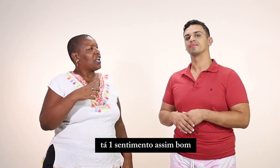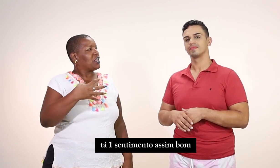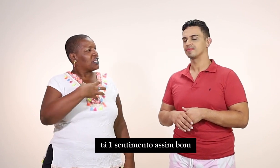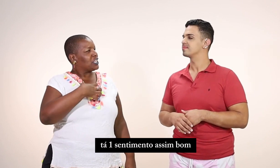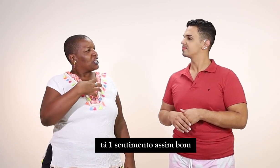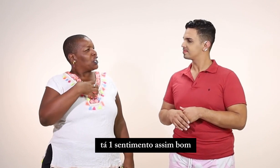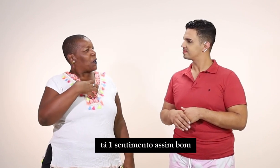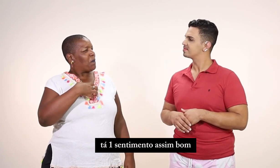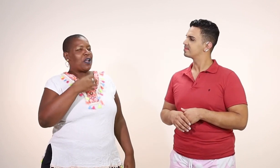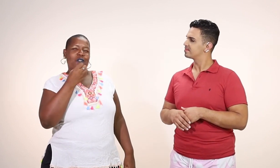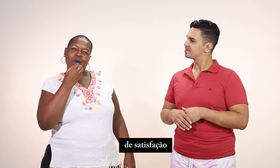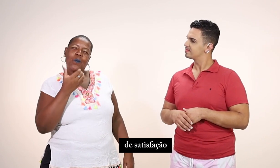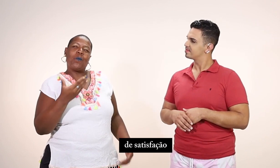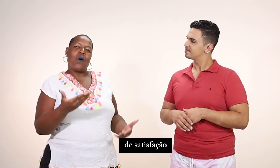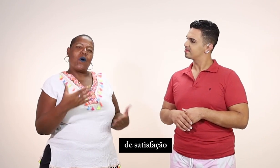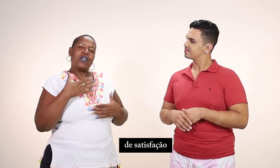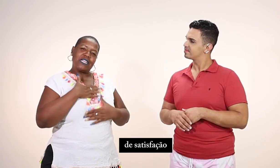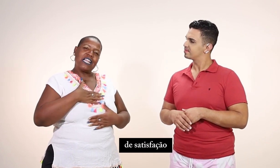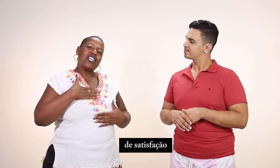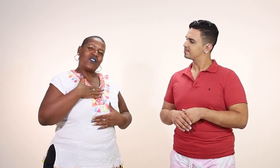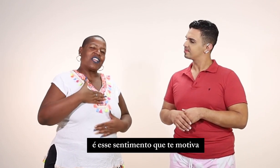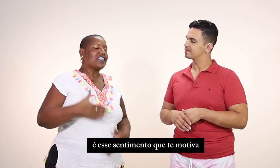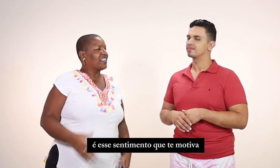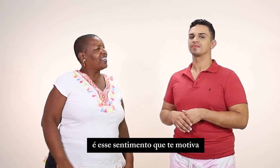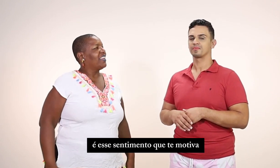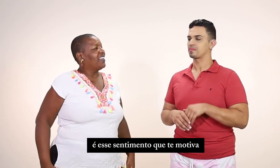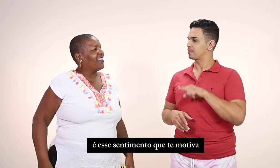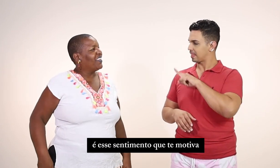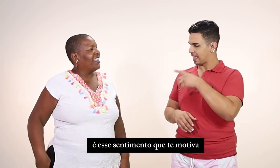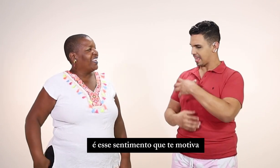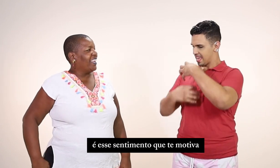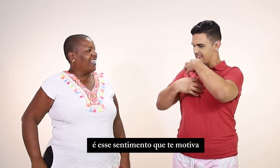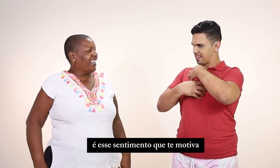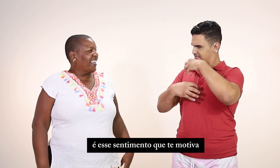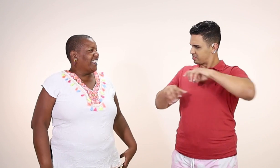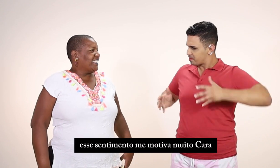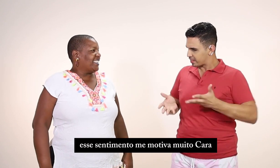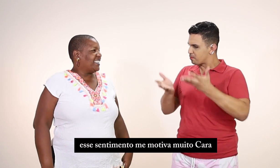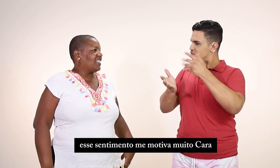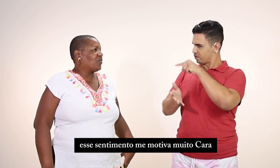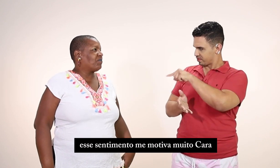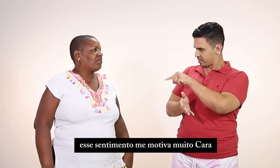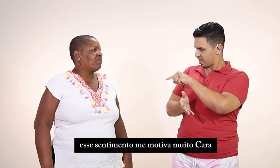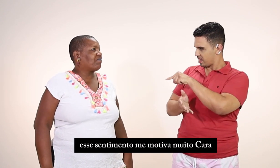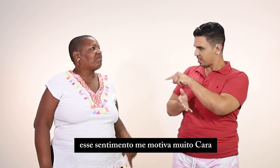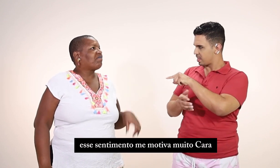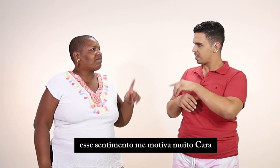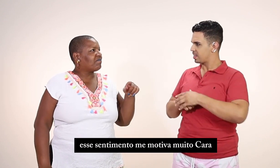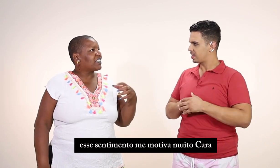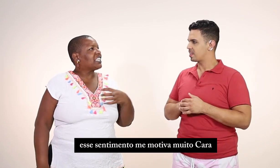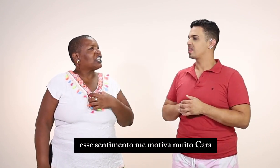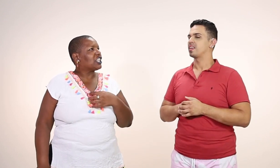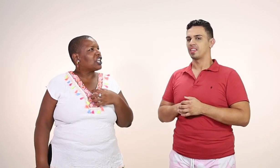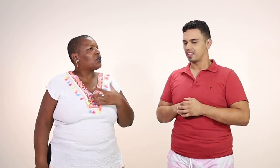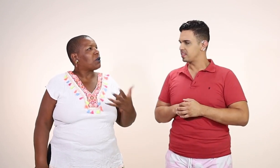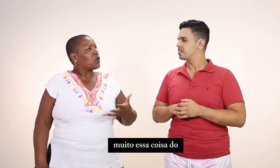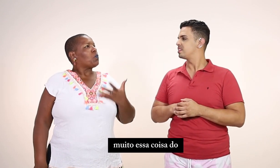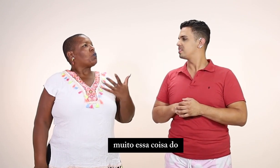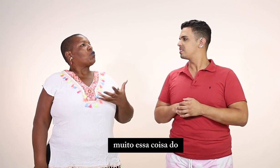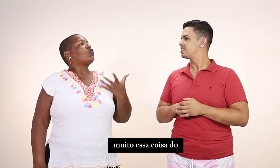sentimento assim bom de satisfação. É esse sentimento que te motiva? Esse sentimento me motiva muito, cara, muito.